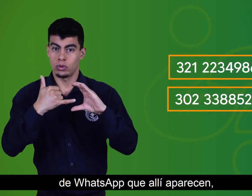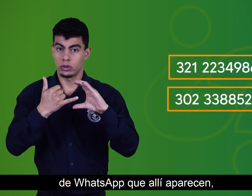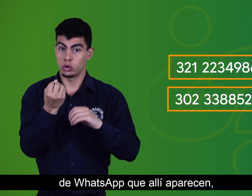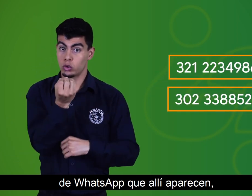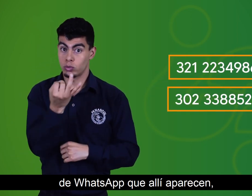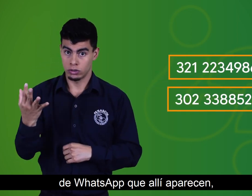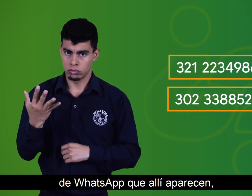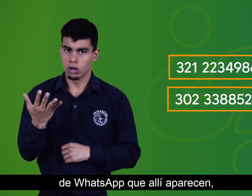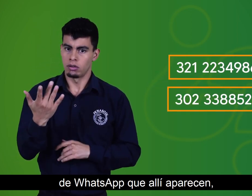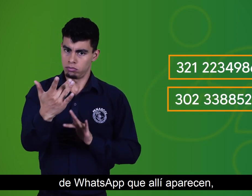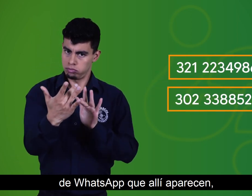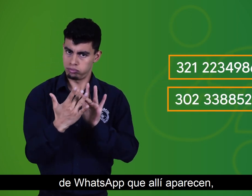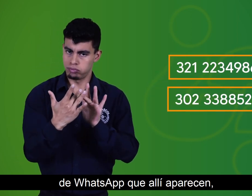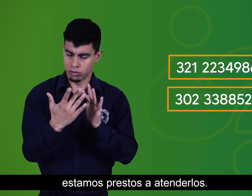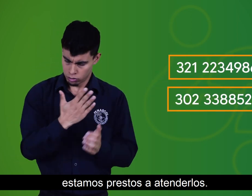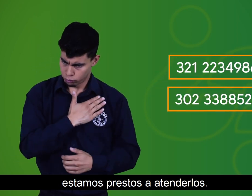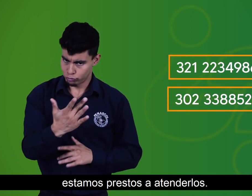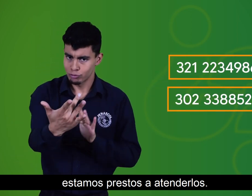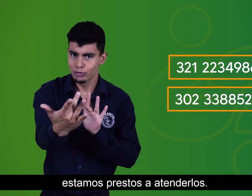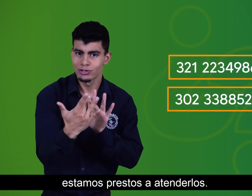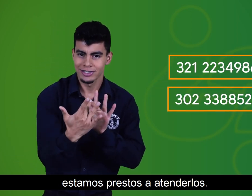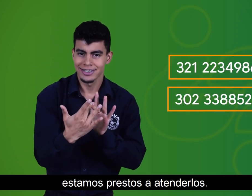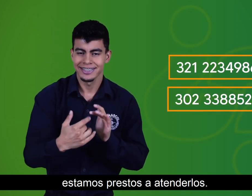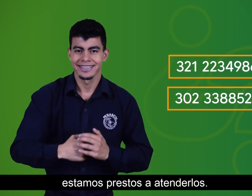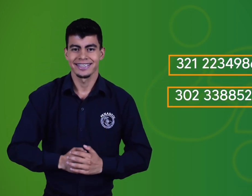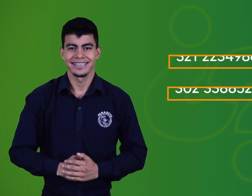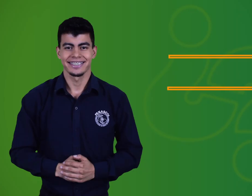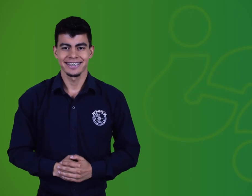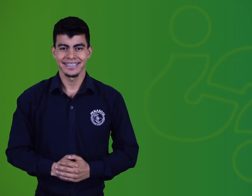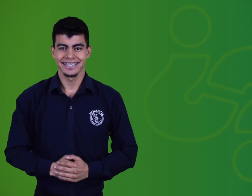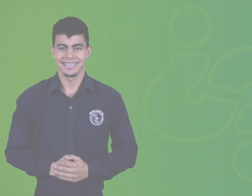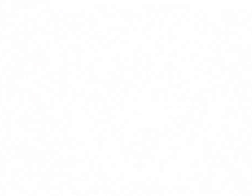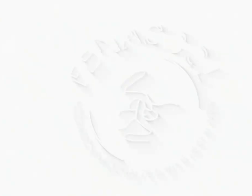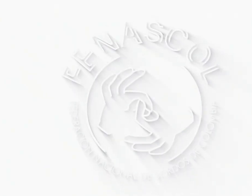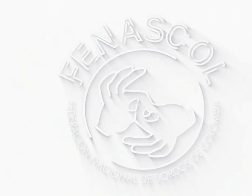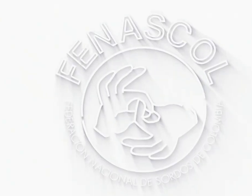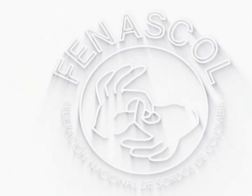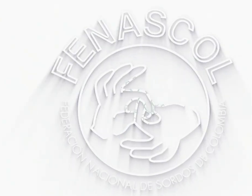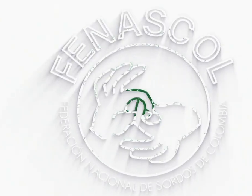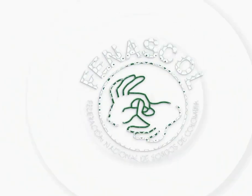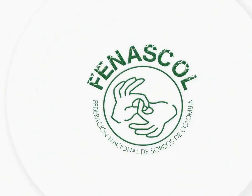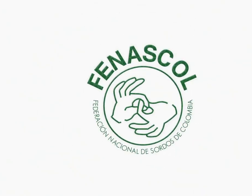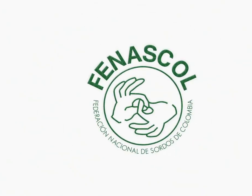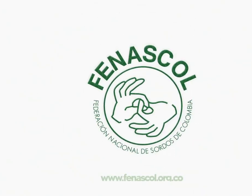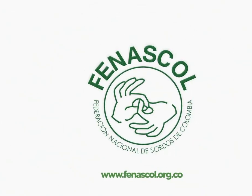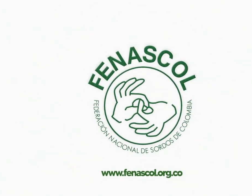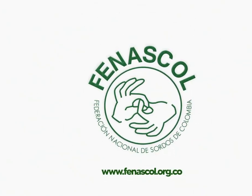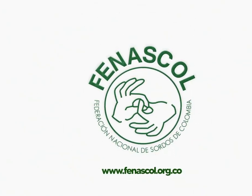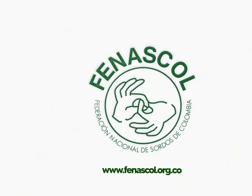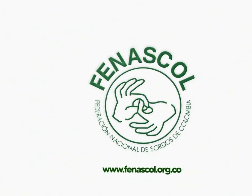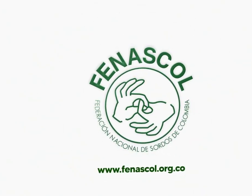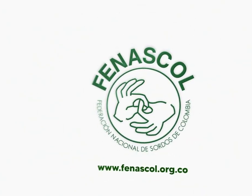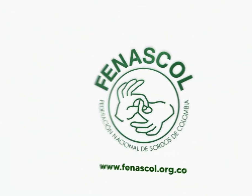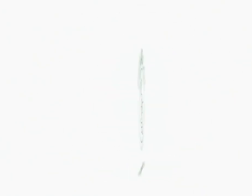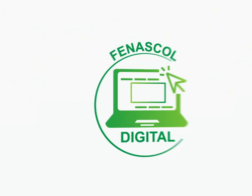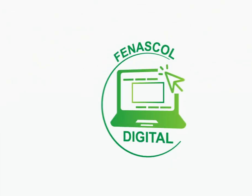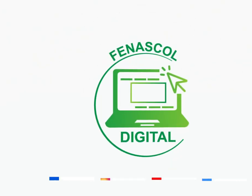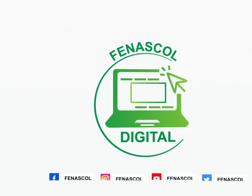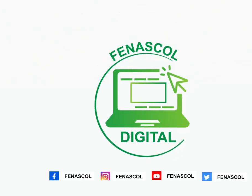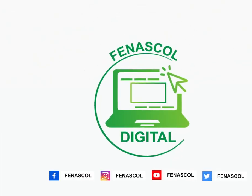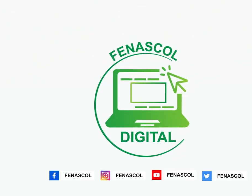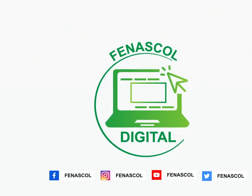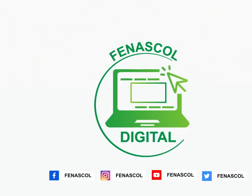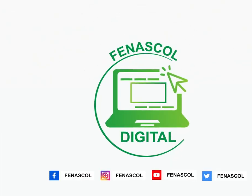números de WhatsApp que allí aparecen. Estamos prestos a atenderlos. ¡Gracias! ¡Gracias!